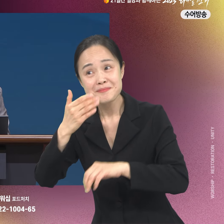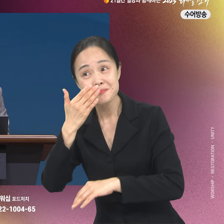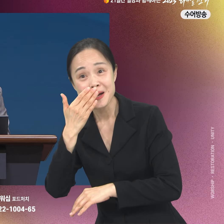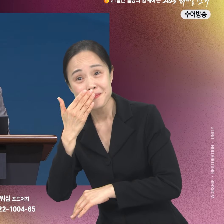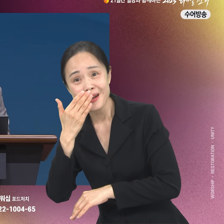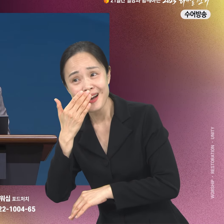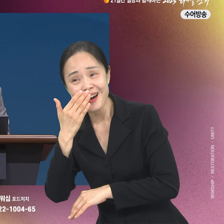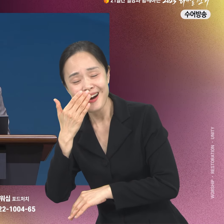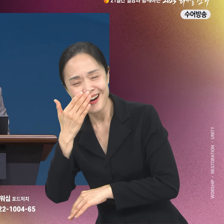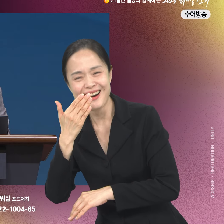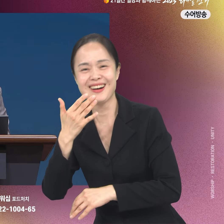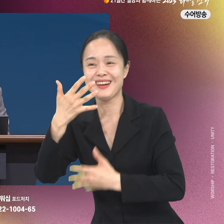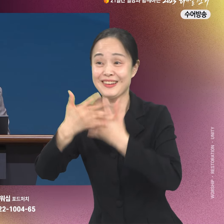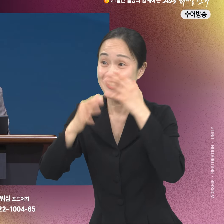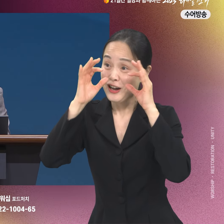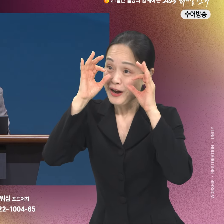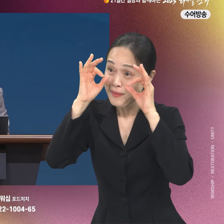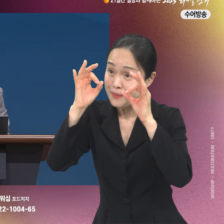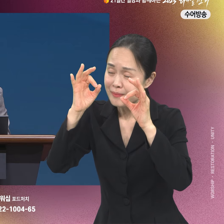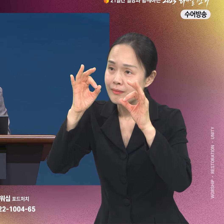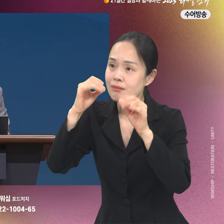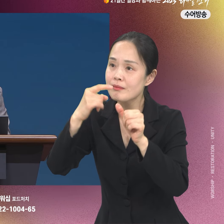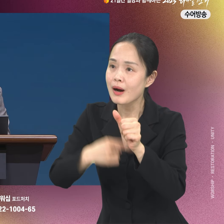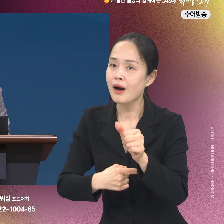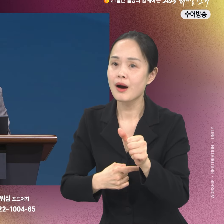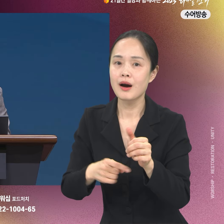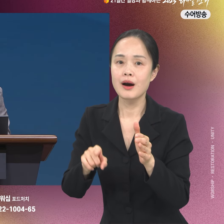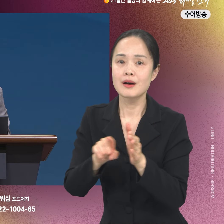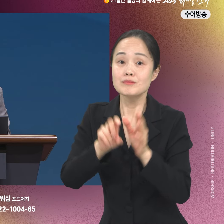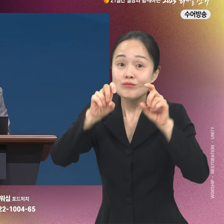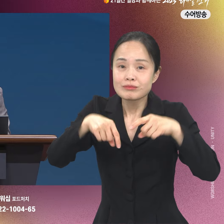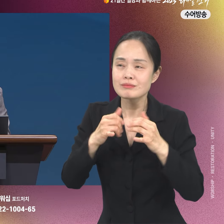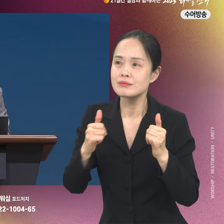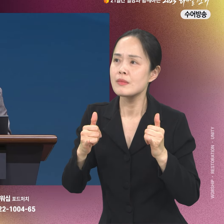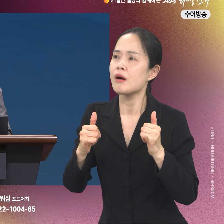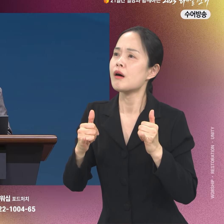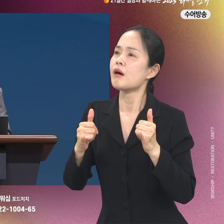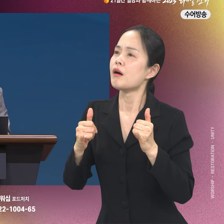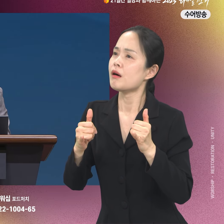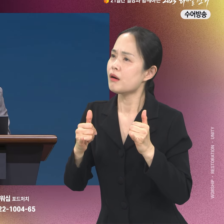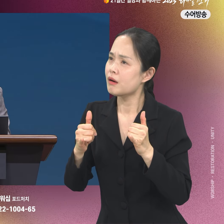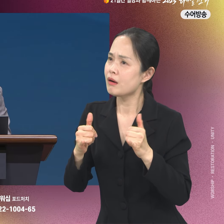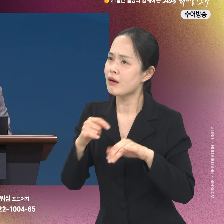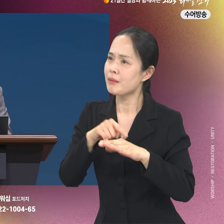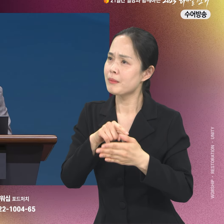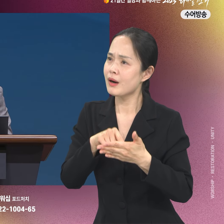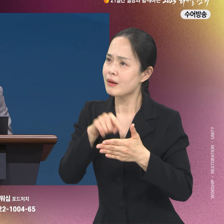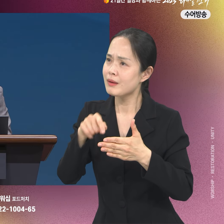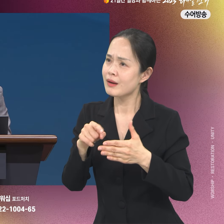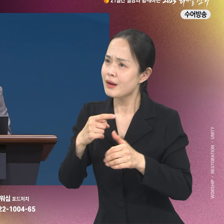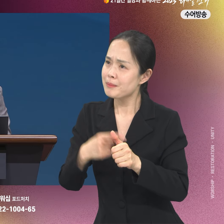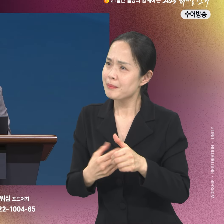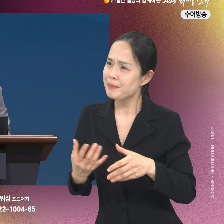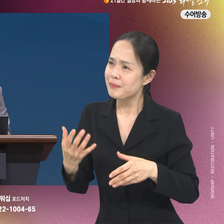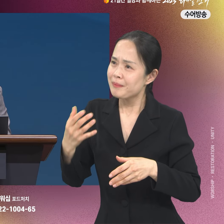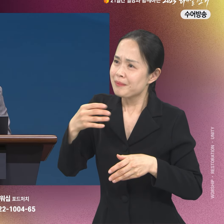겁니다. 그리고 시간이 걸릴지언정 그 싹이 틔어질 거예요.